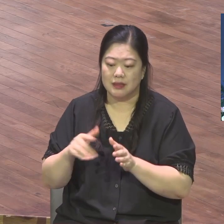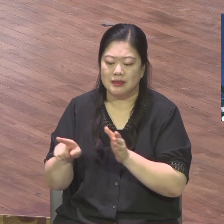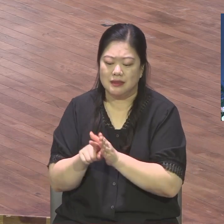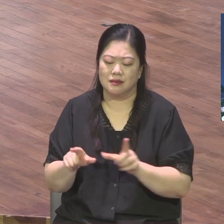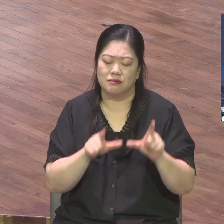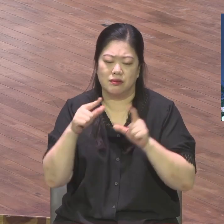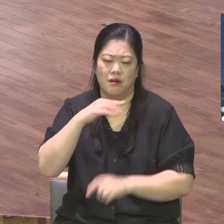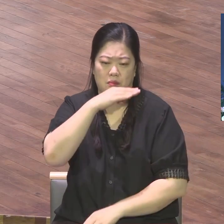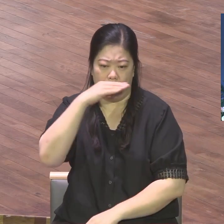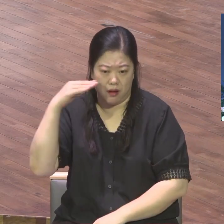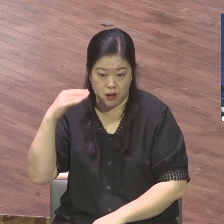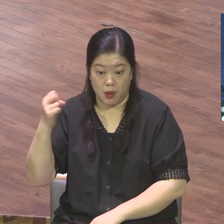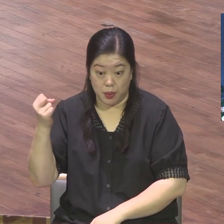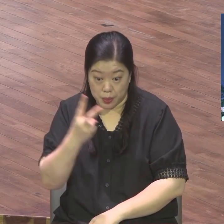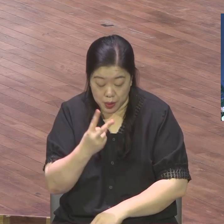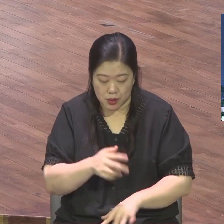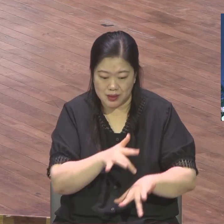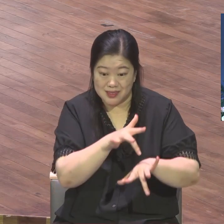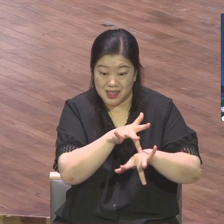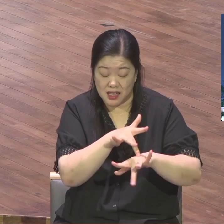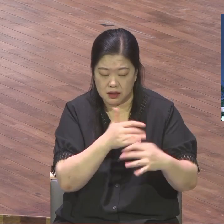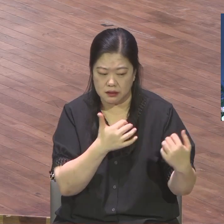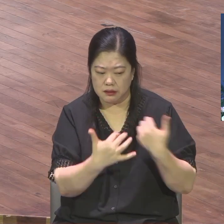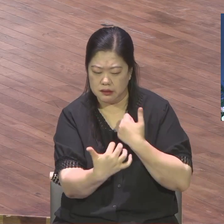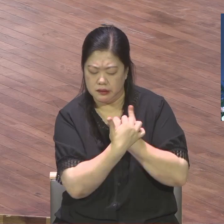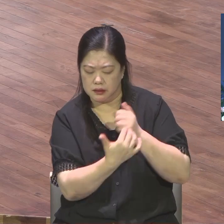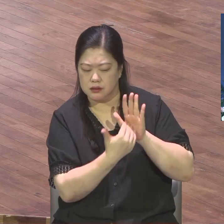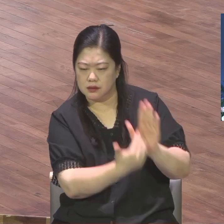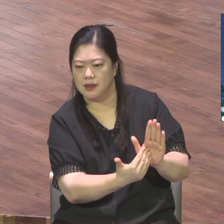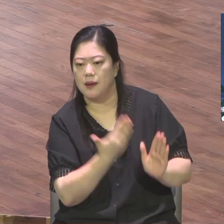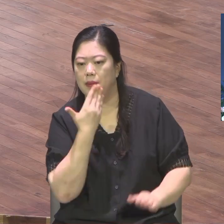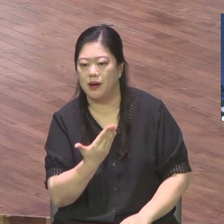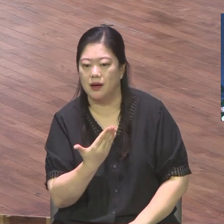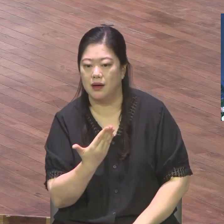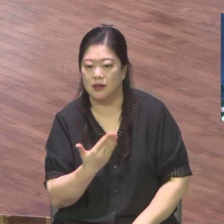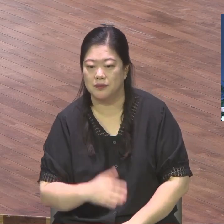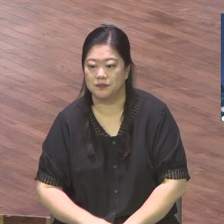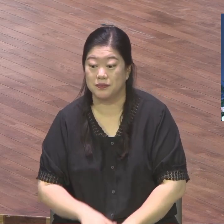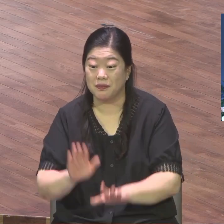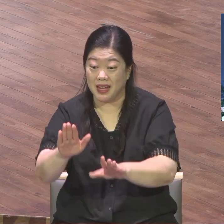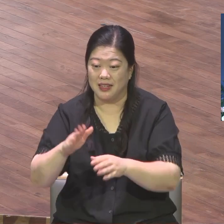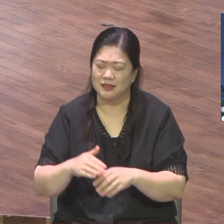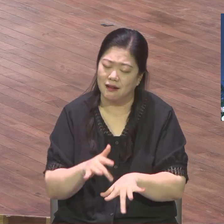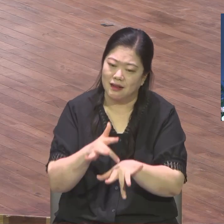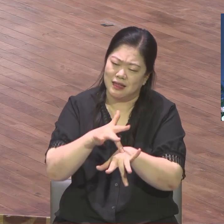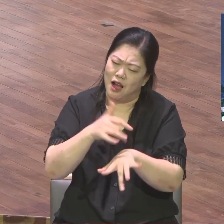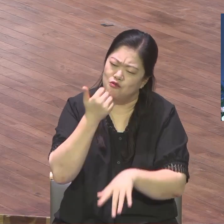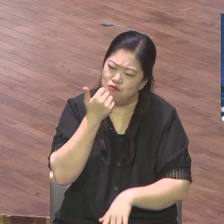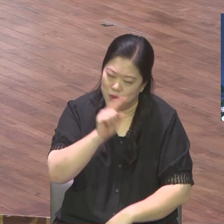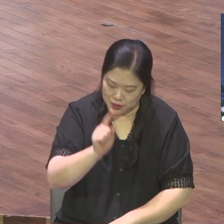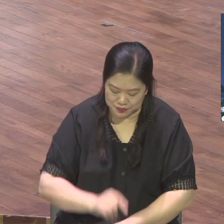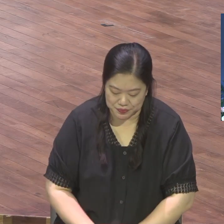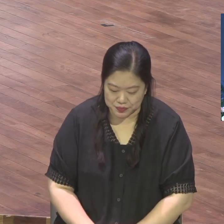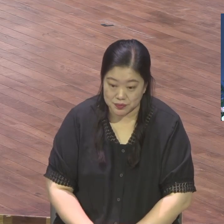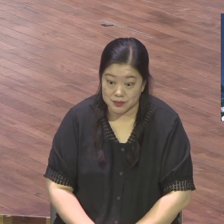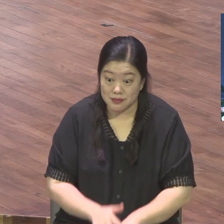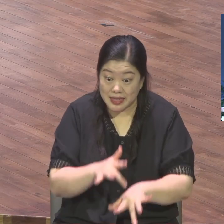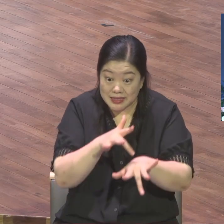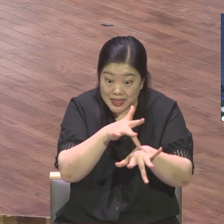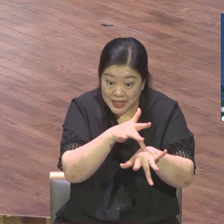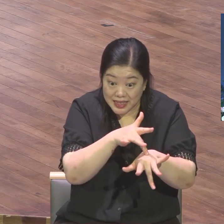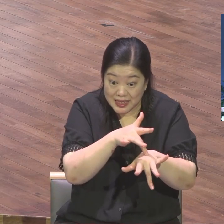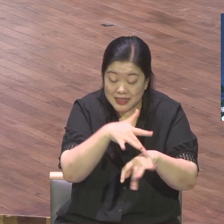사단은요, 사람 말은 기식간 막히게 듣고 기억하게 만듭니다. 반복하게 만들고 다른 사람에게 전달까지